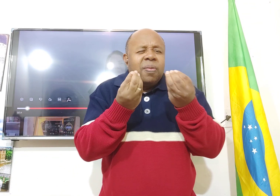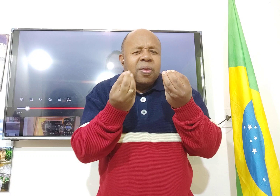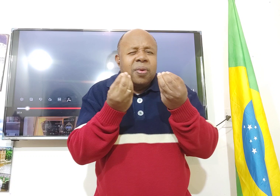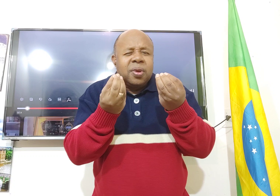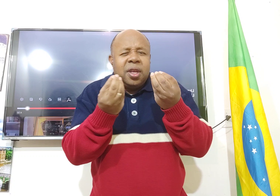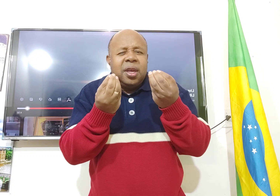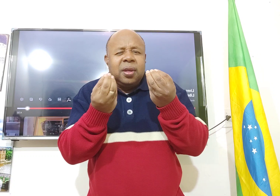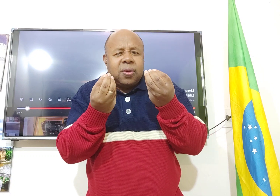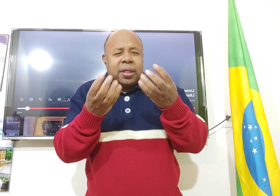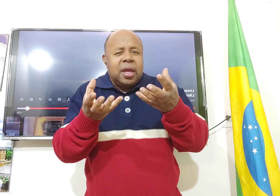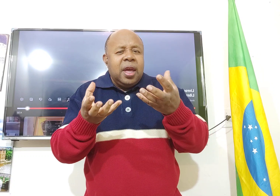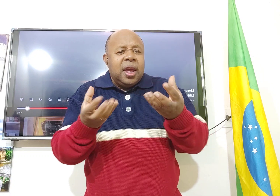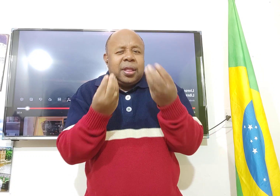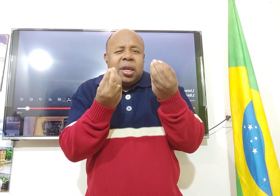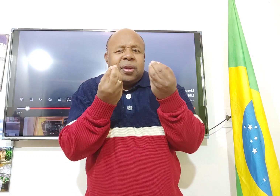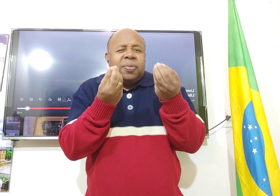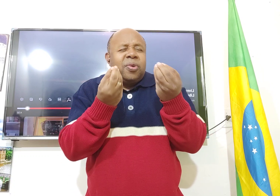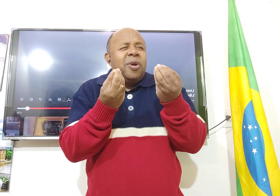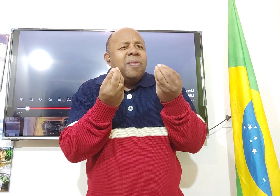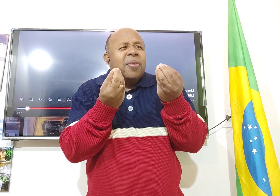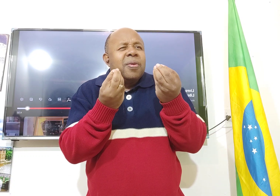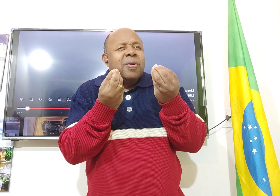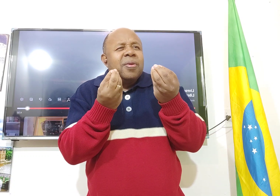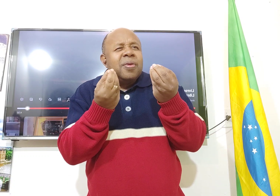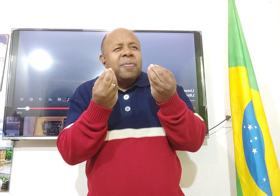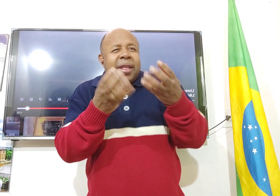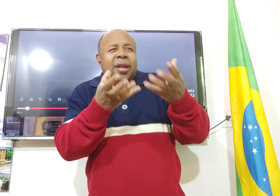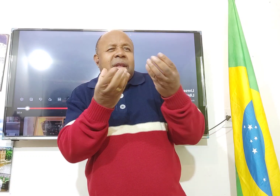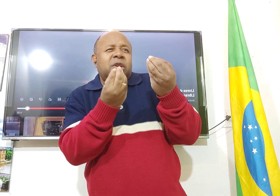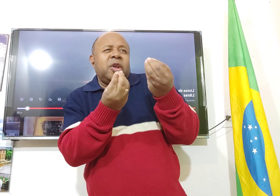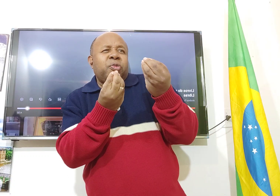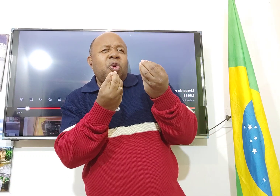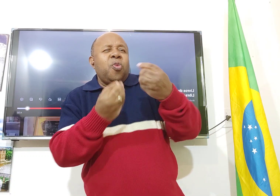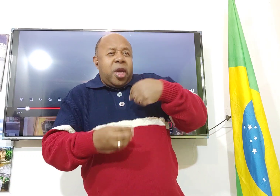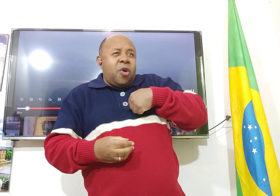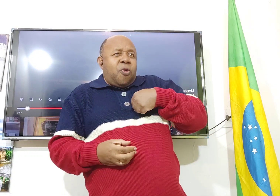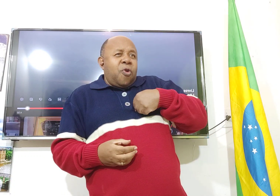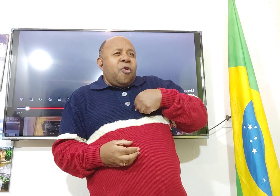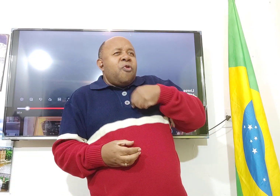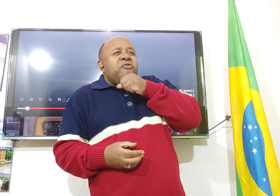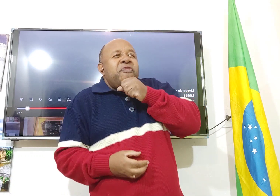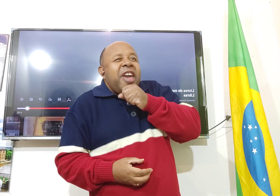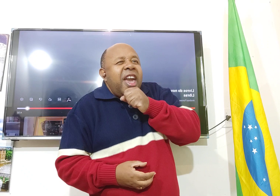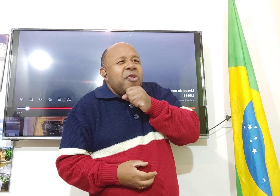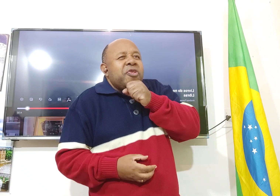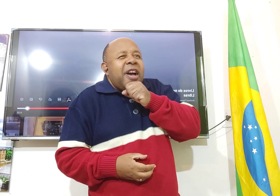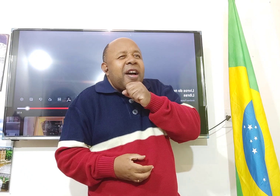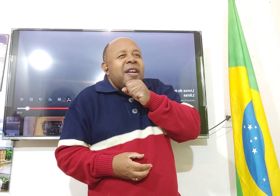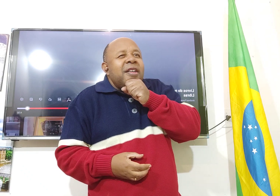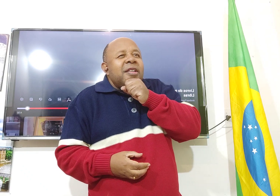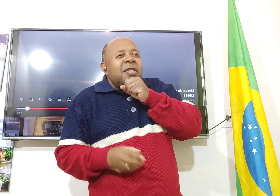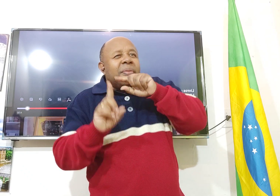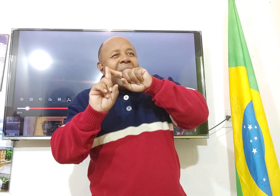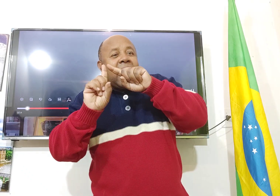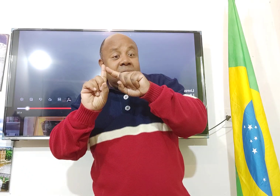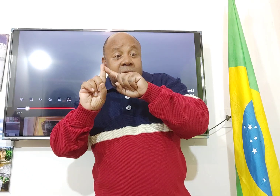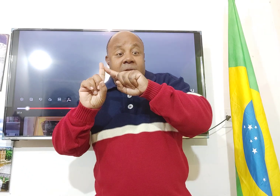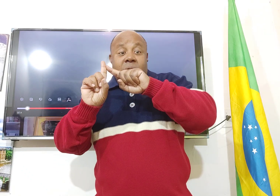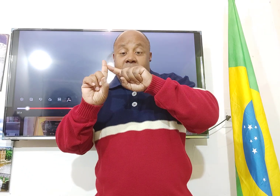Como? Isso, essa é. Como? Parece que é esse jeitinho. Como eu, velho já. Aí você tem, né?